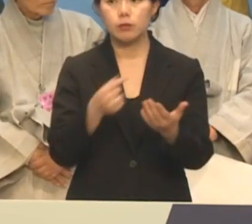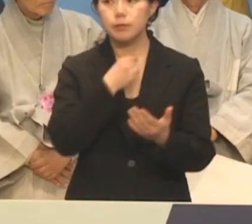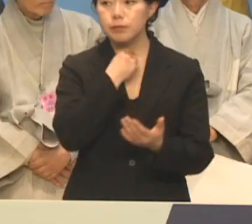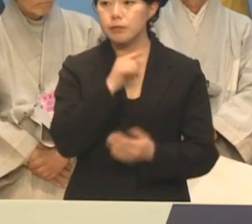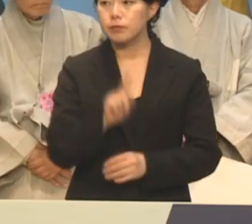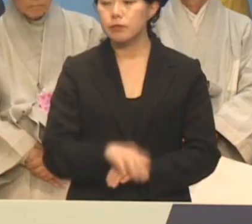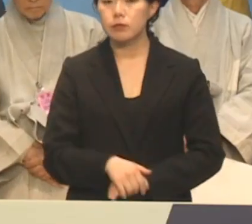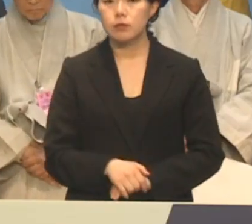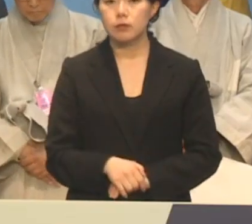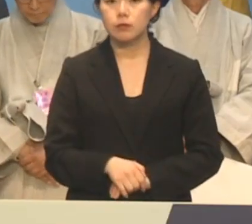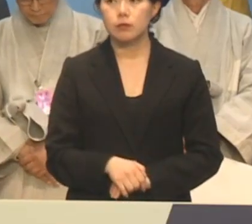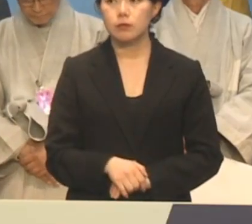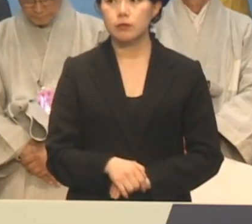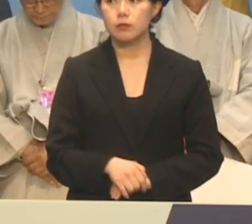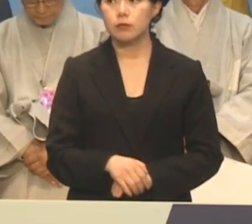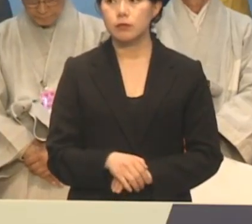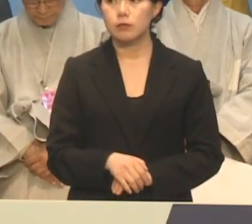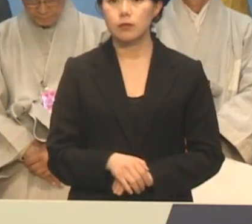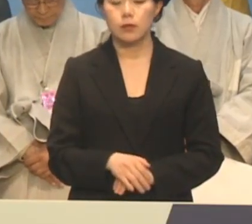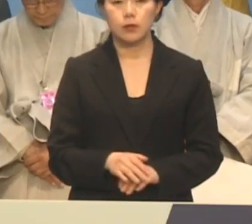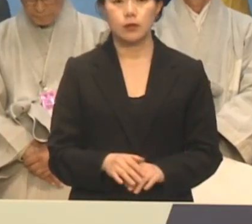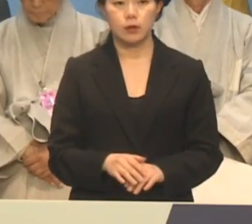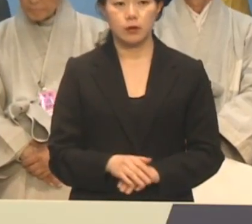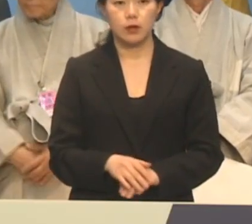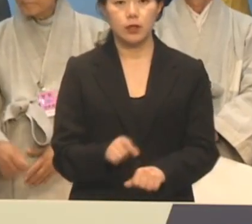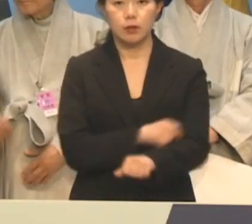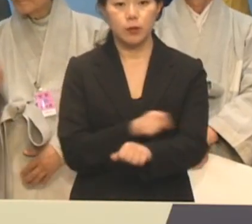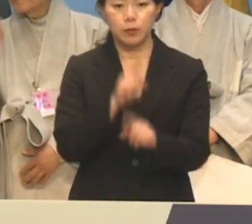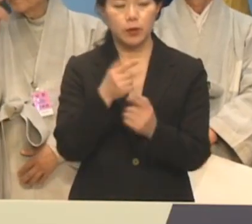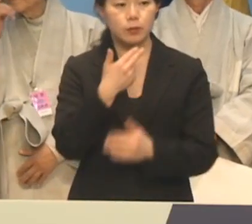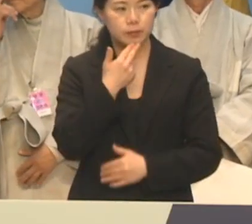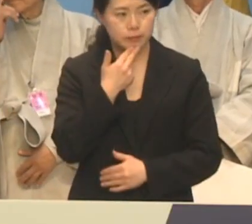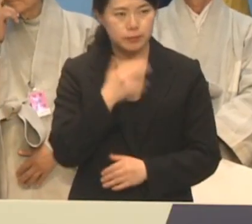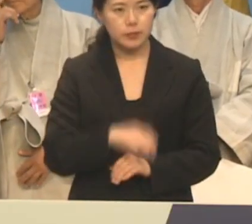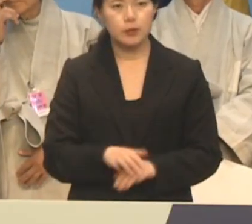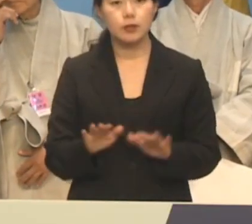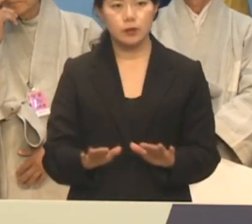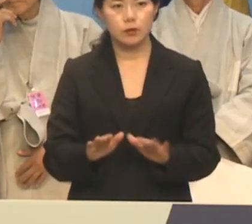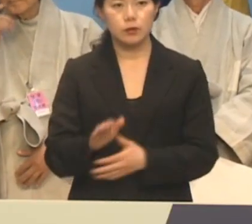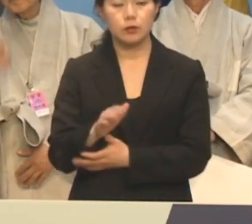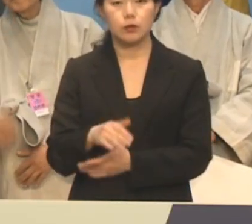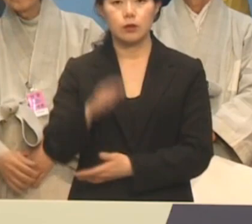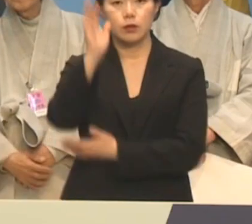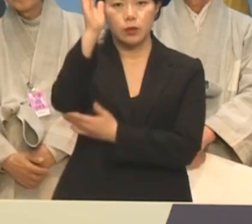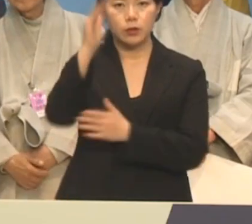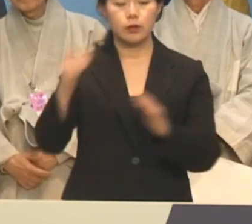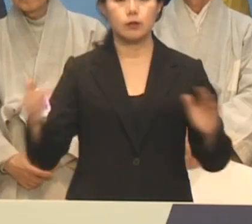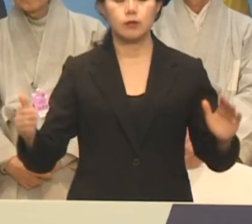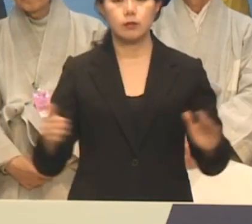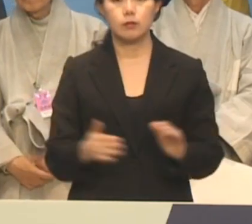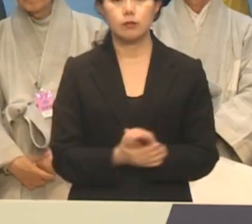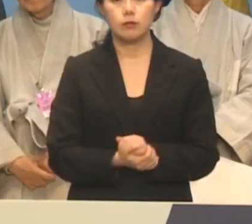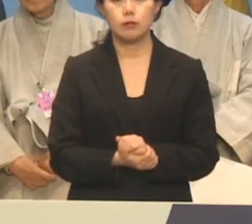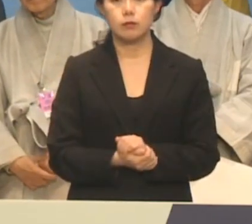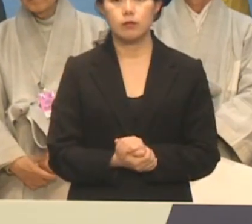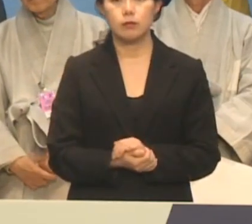분은 말씀을 특별한 말씀 없으면 이것으로 기자회견